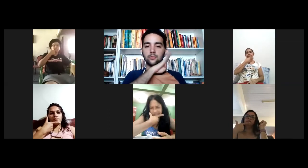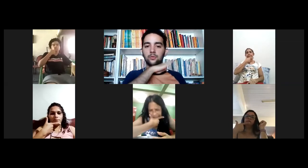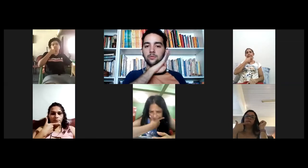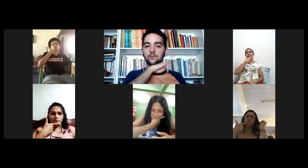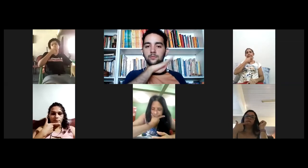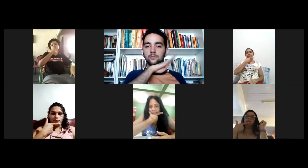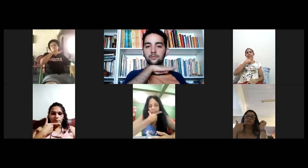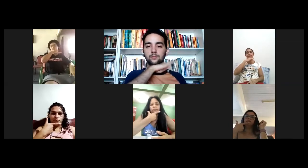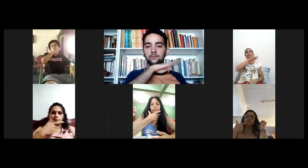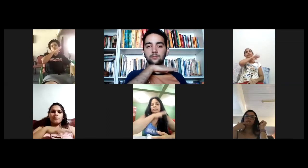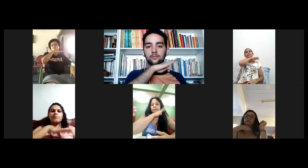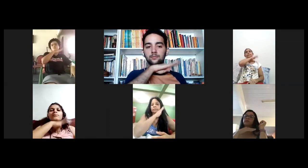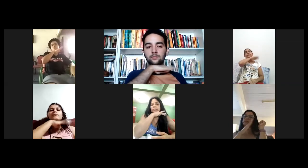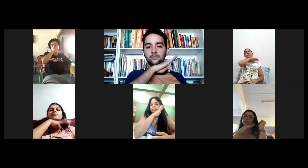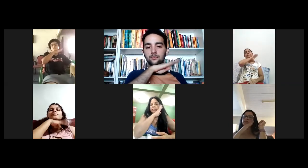presunto,